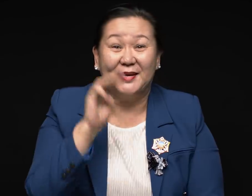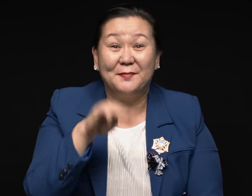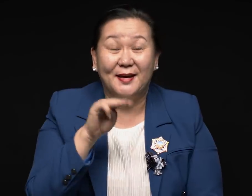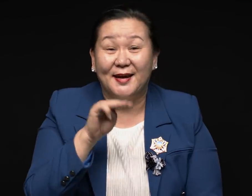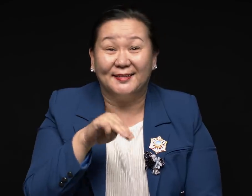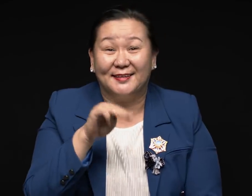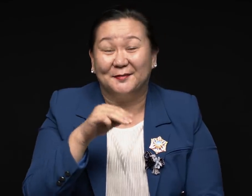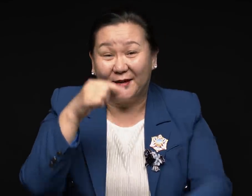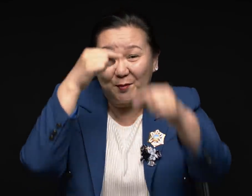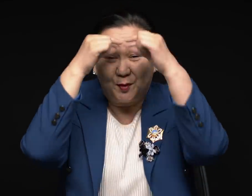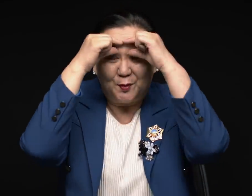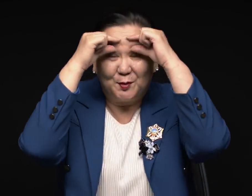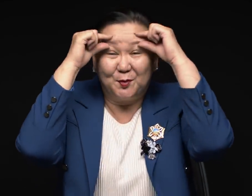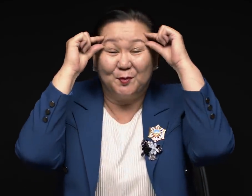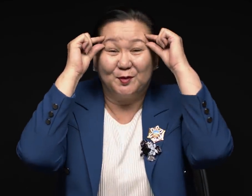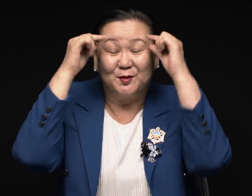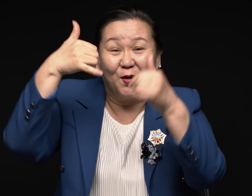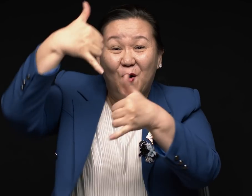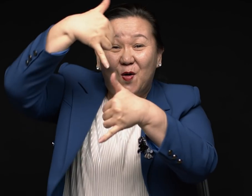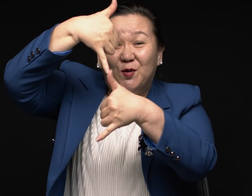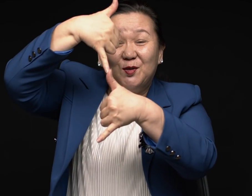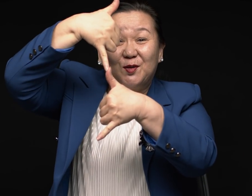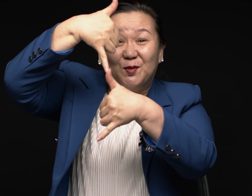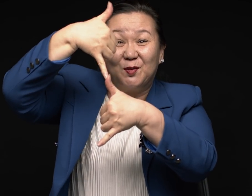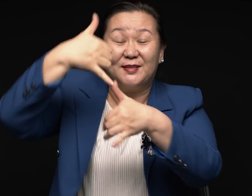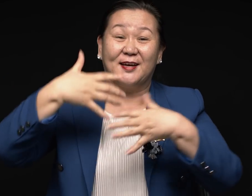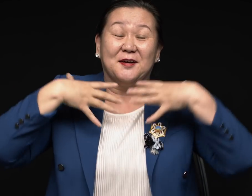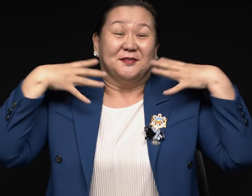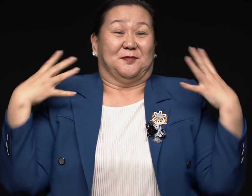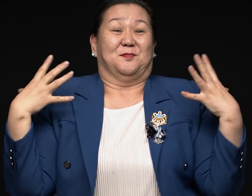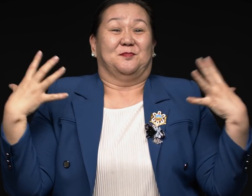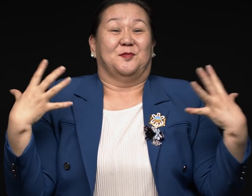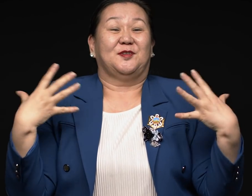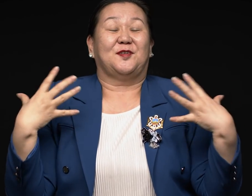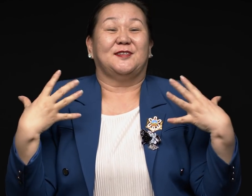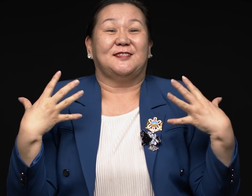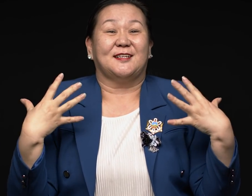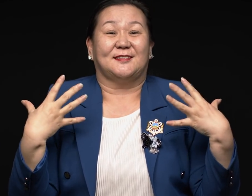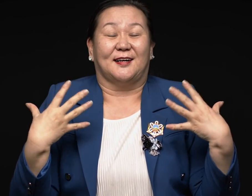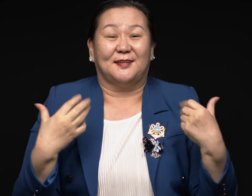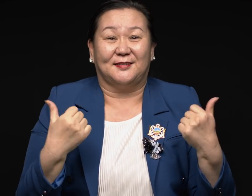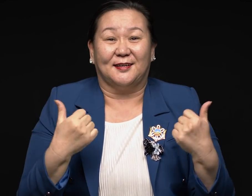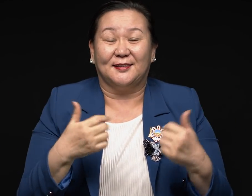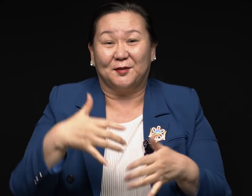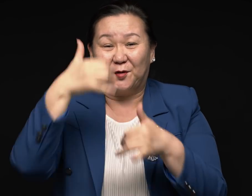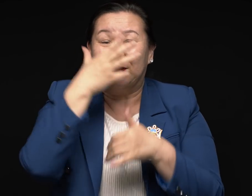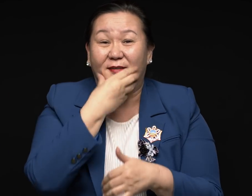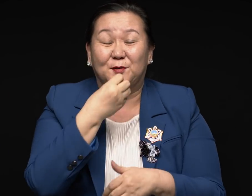Тийм ээ. Тэгээд айгүй гоё утгын хүмцэгтэй өндөр нуруутай мундаг гоё чээж ханхартай